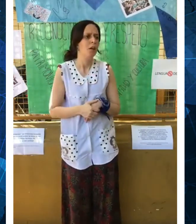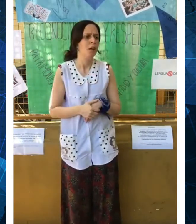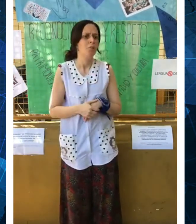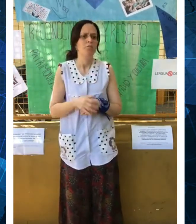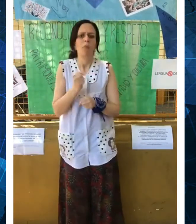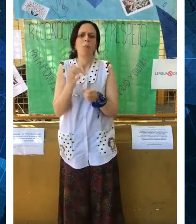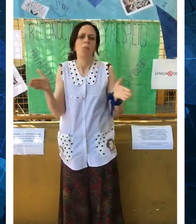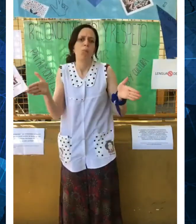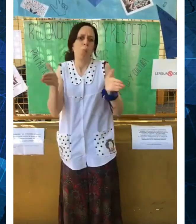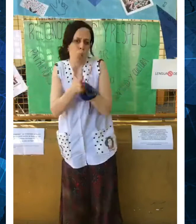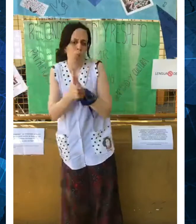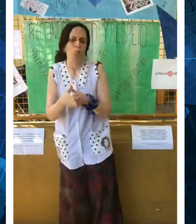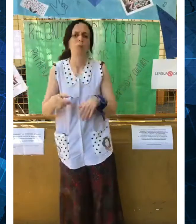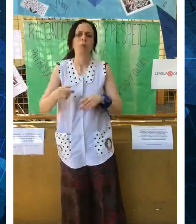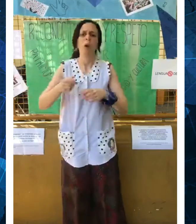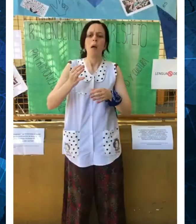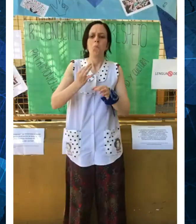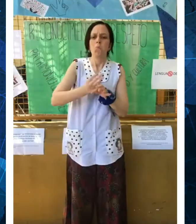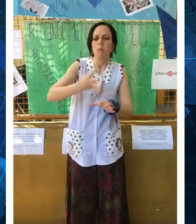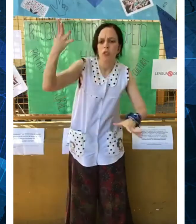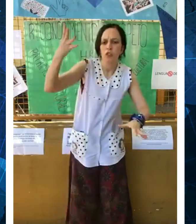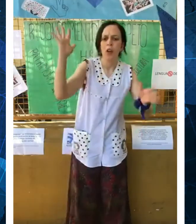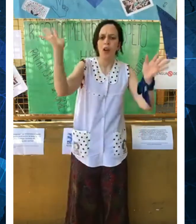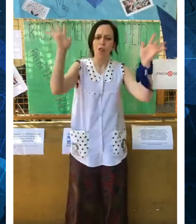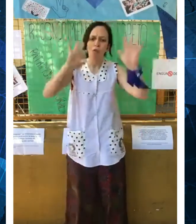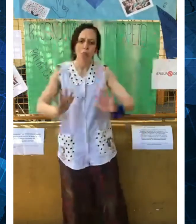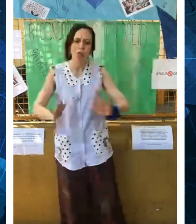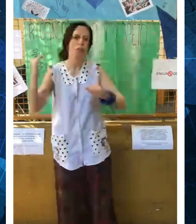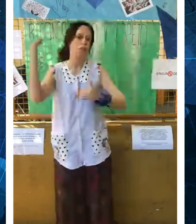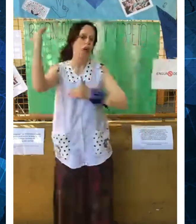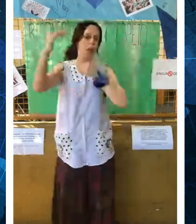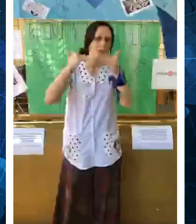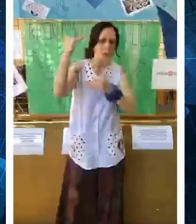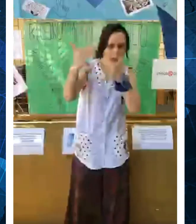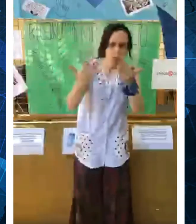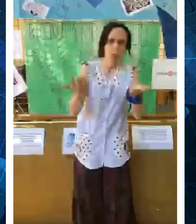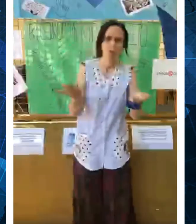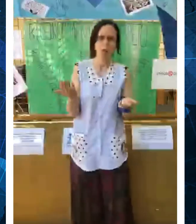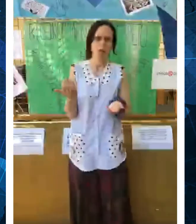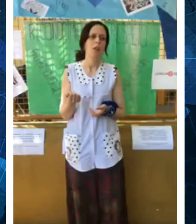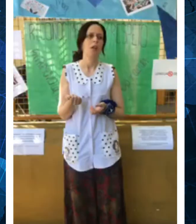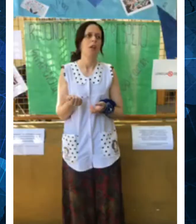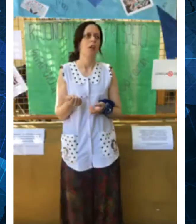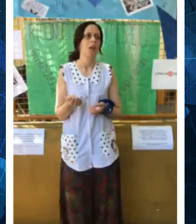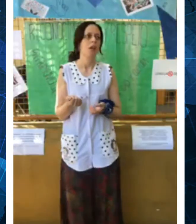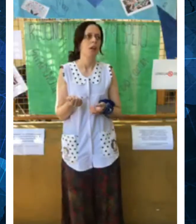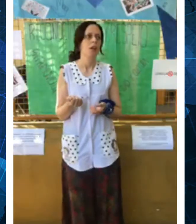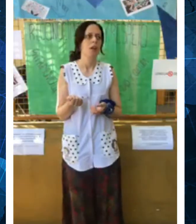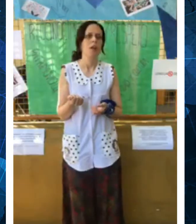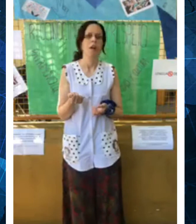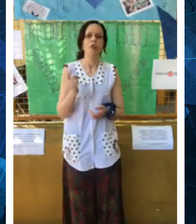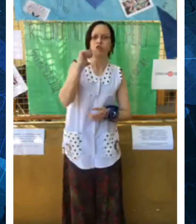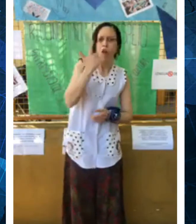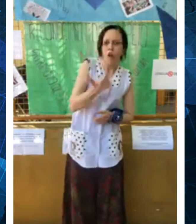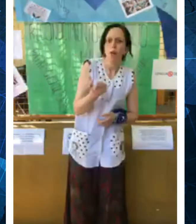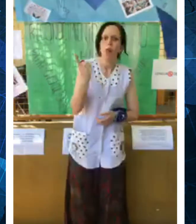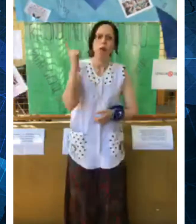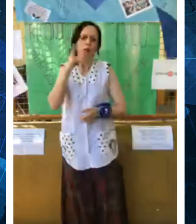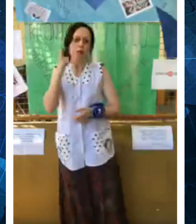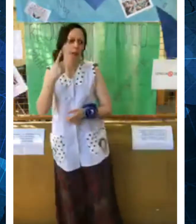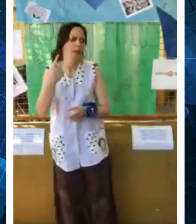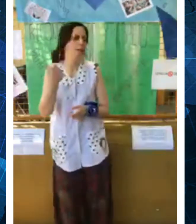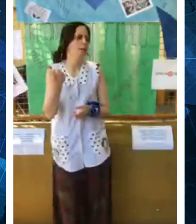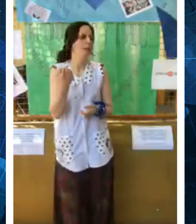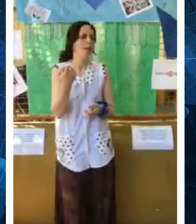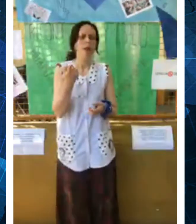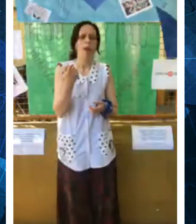reunidos, que trabajamos en las escuelas, somos profesionales de la educación, tenemos